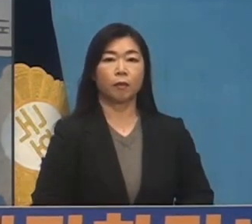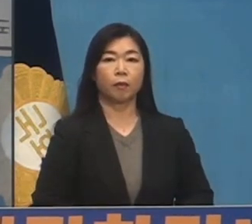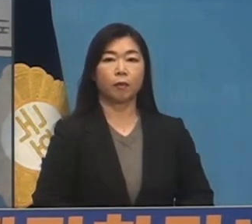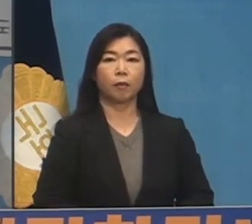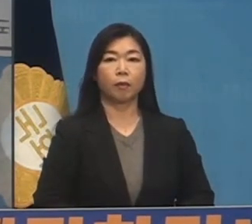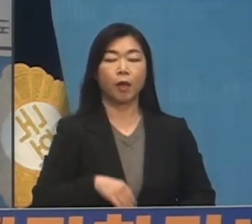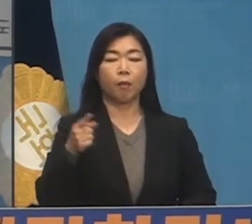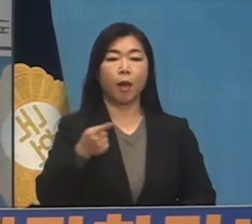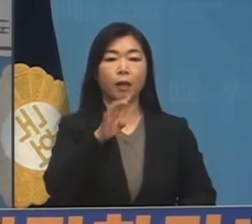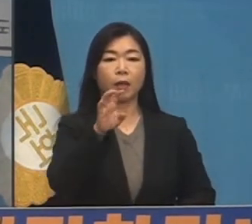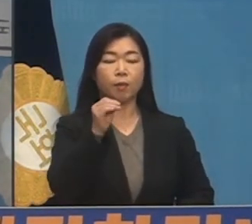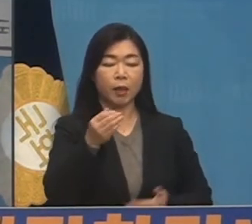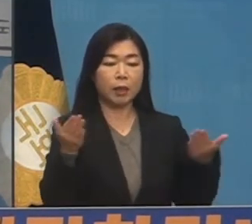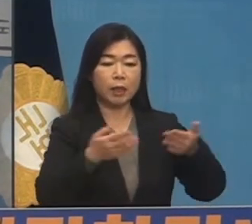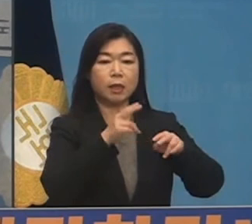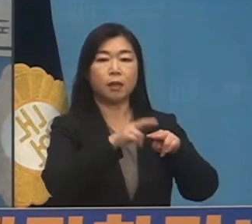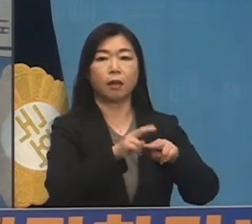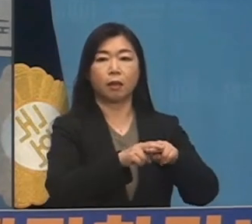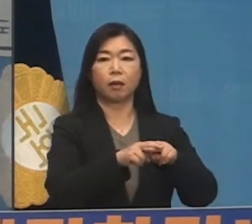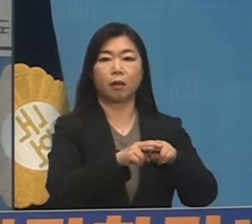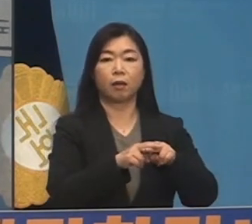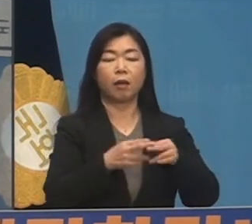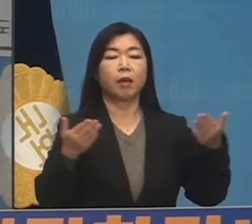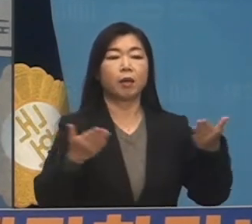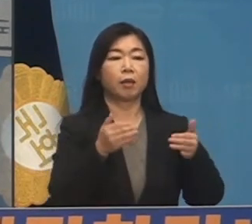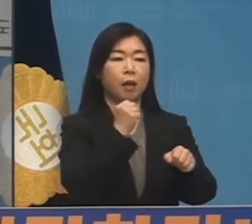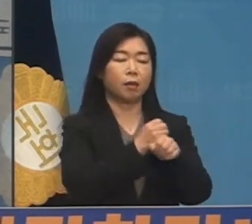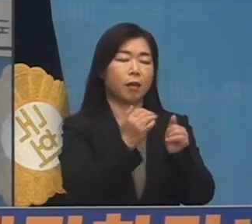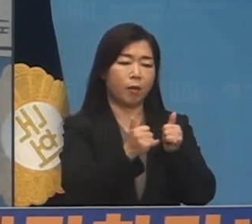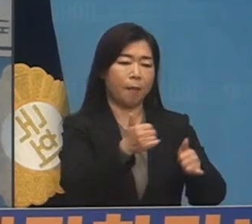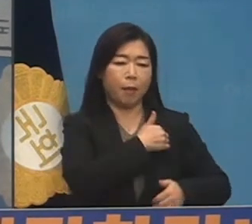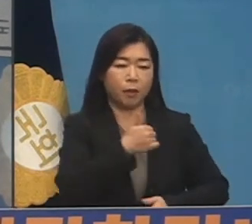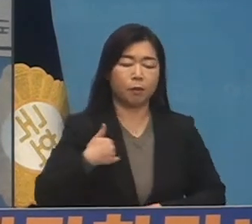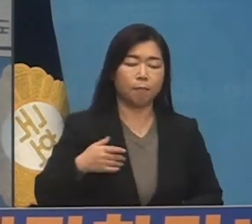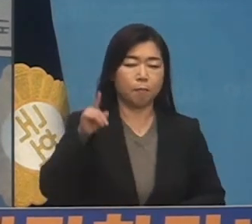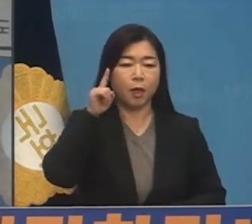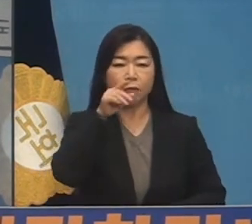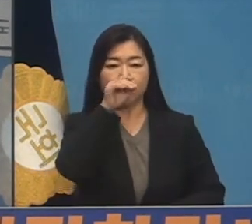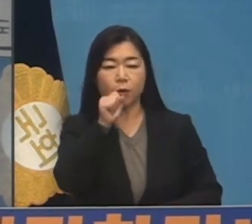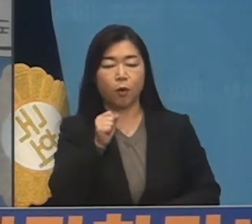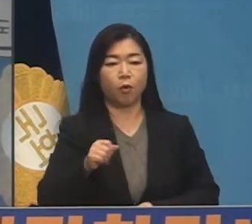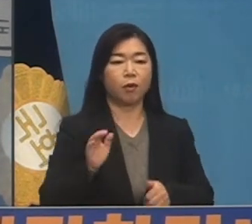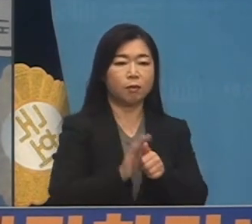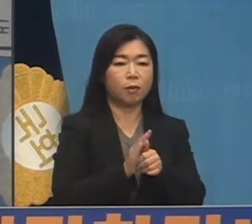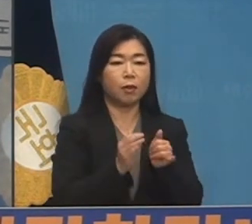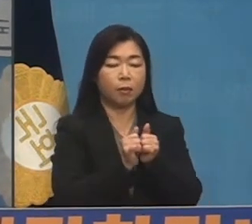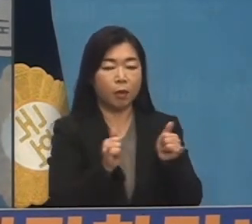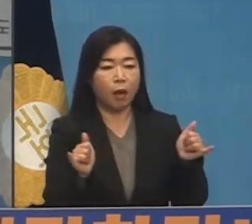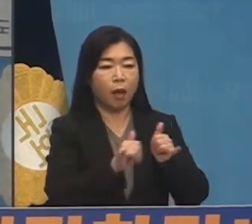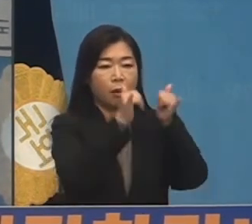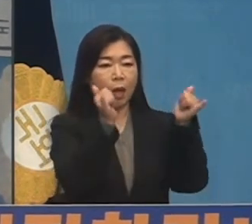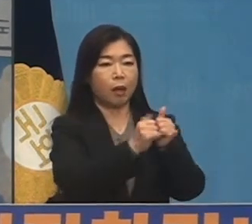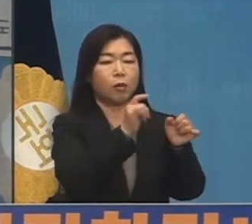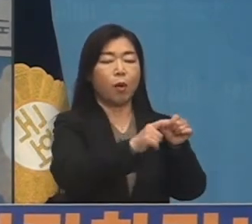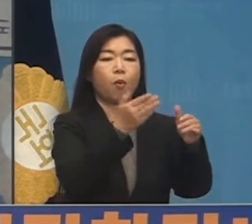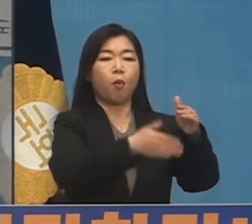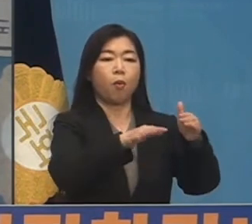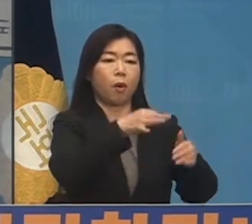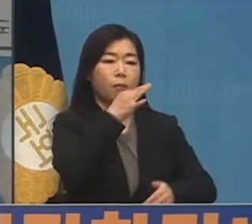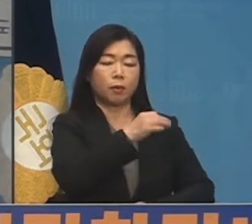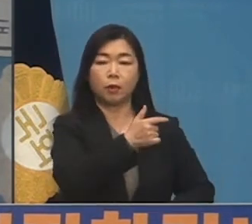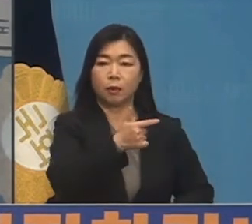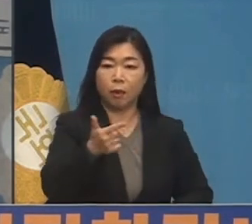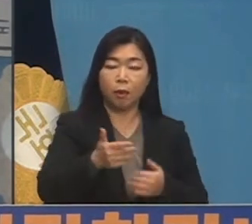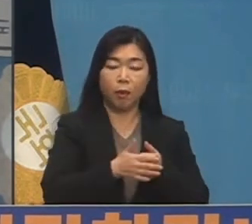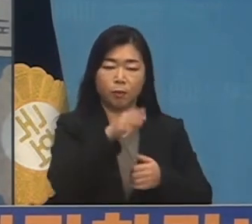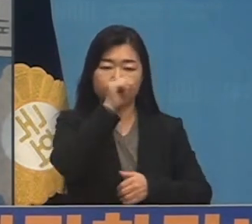네, 140만 개의 일자리, 일하는 이들의 만족도가 매우 높고 수행하는 일의 사회적 공공성이 매우 큰 이 양질의